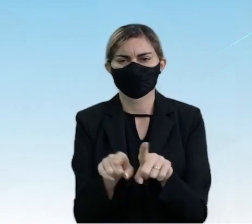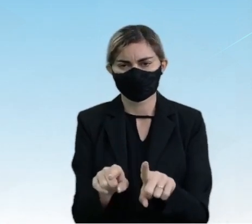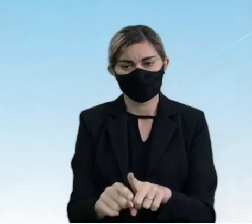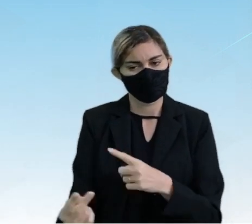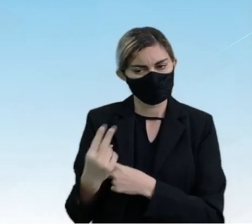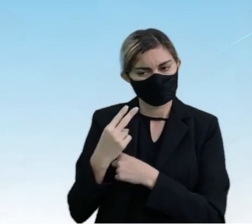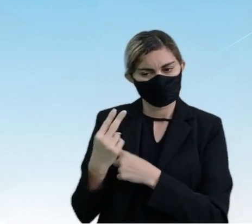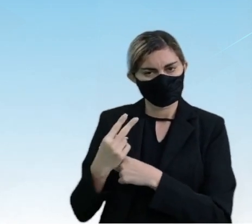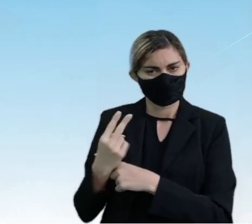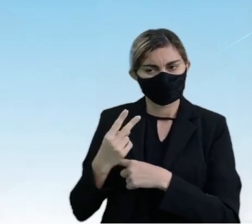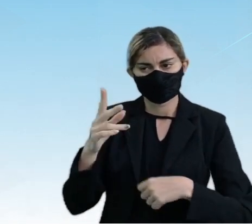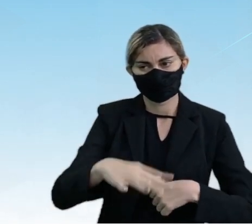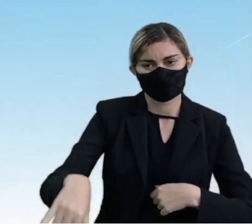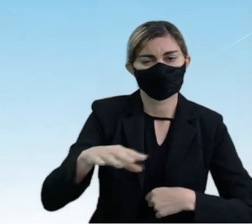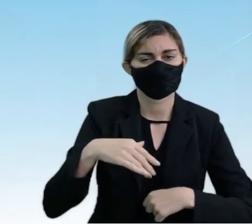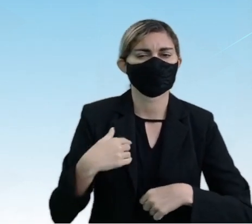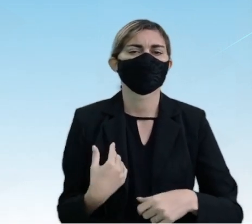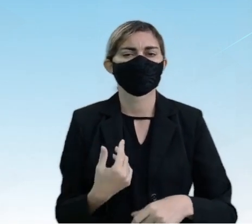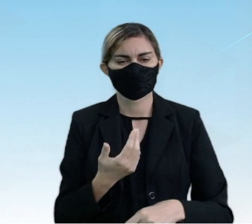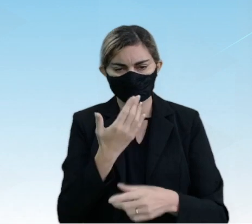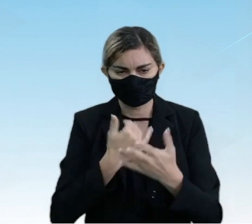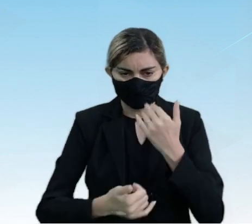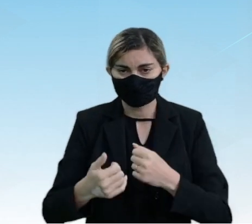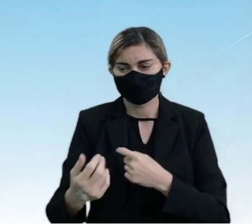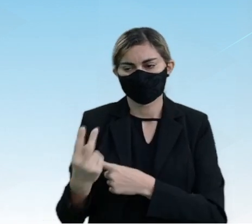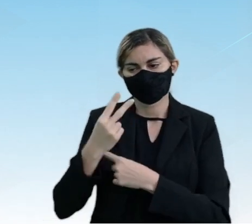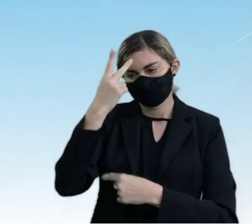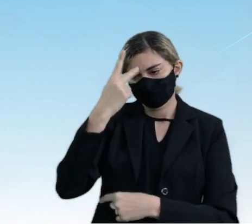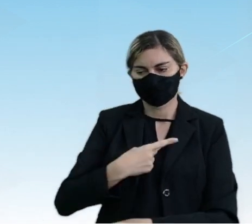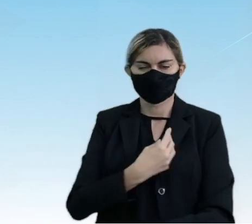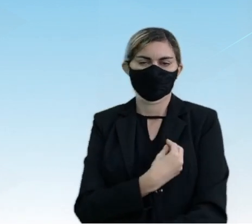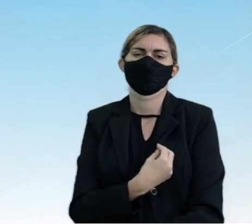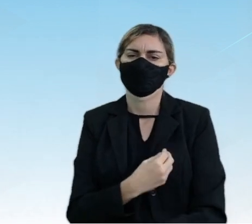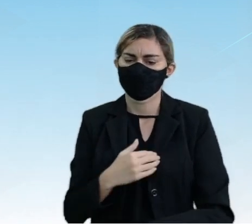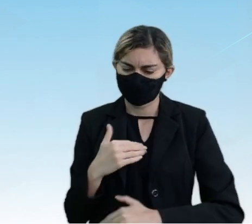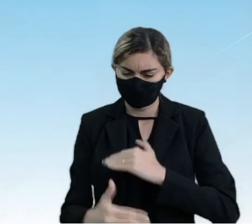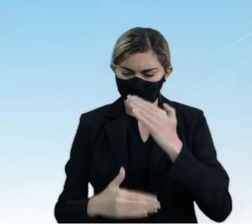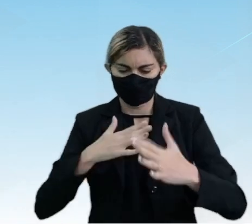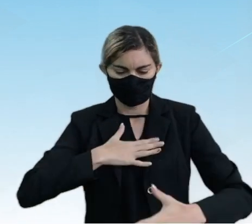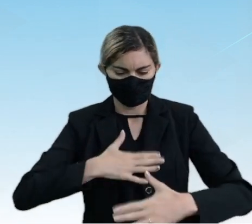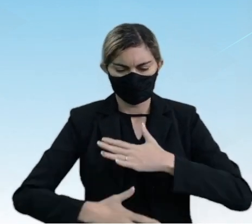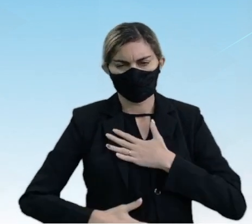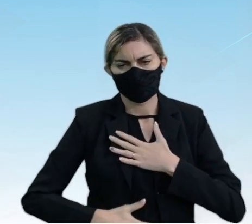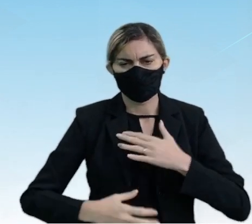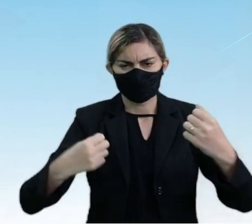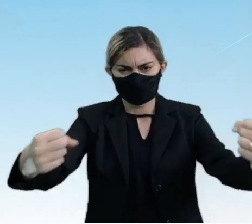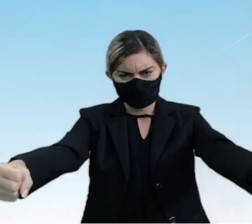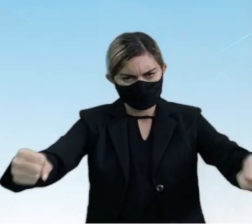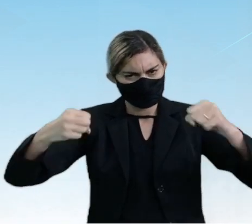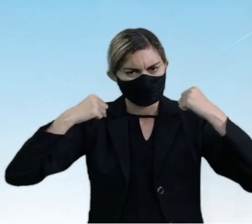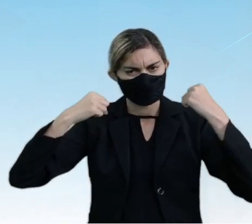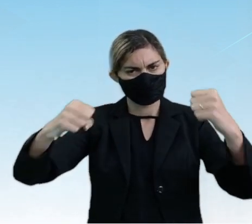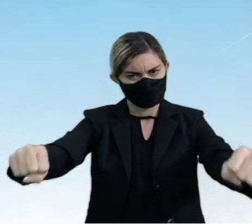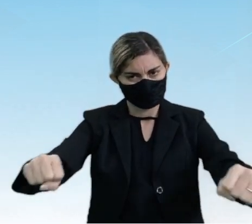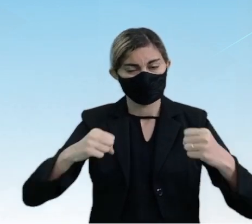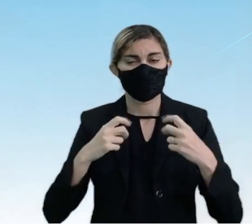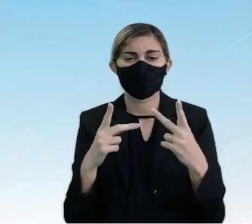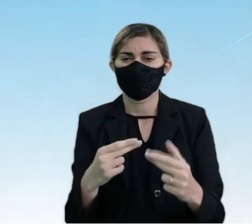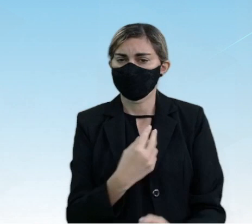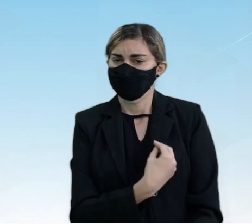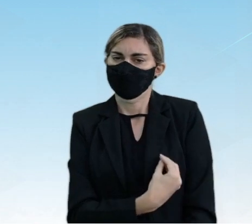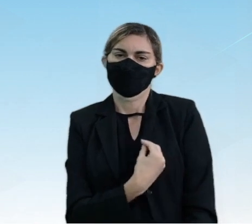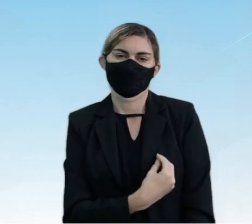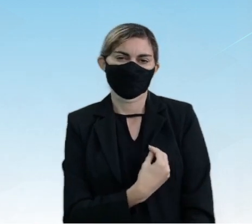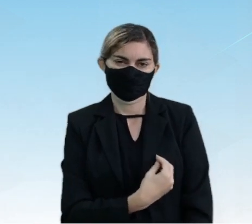para proteger esse território, proteger o seu alimento e proteger a própria vida. Então desenvolver o seu corpo através do exercício físico era uma questão de